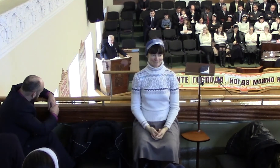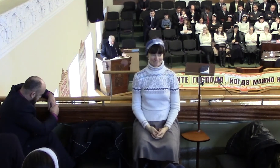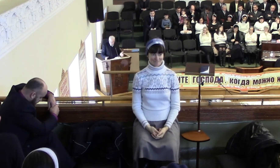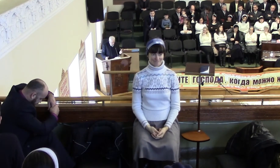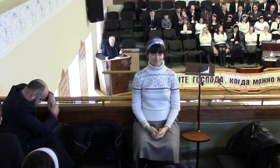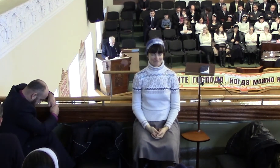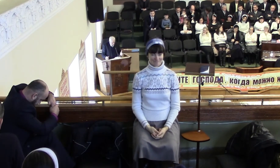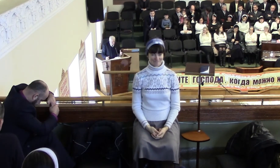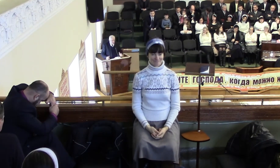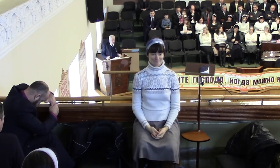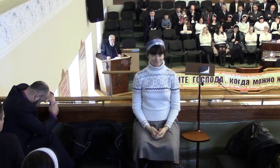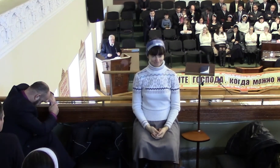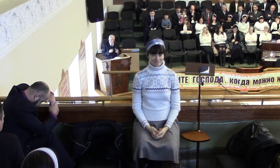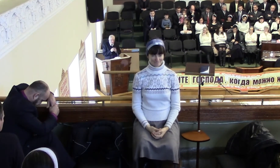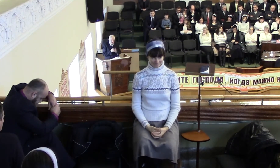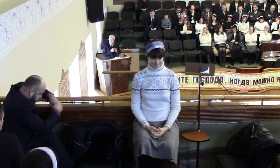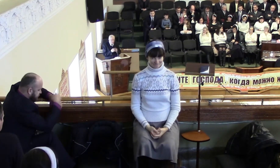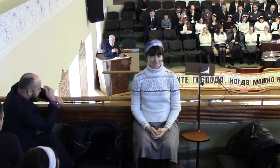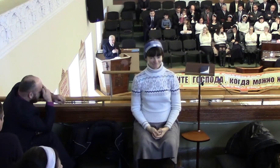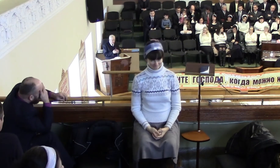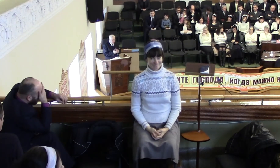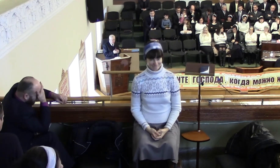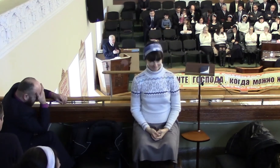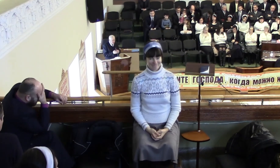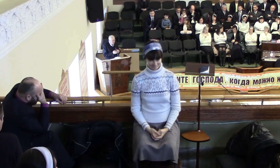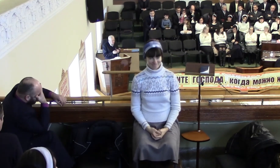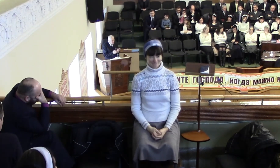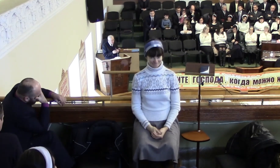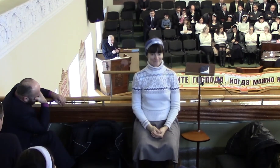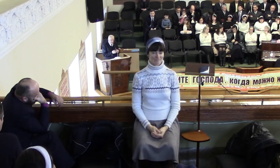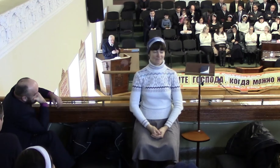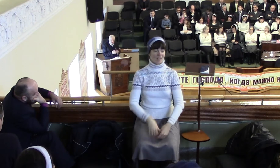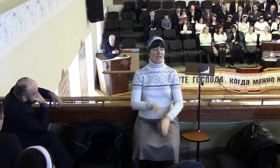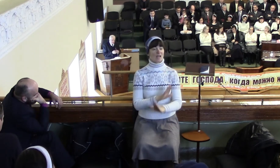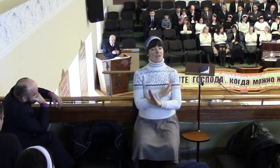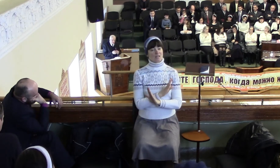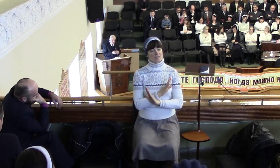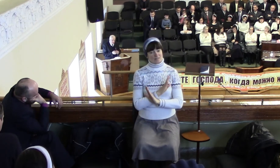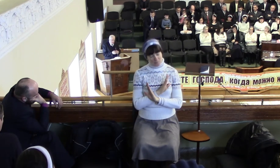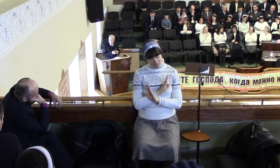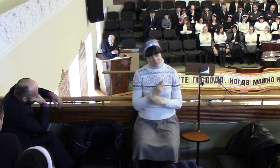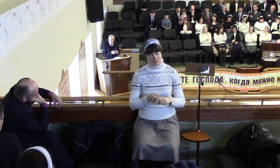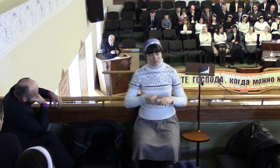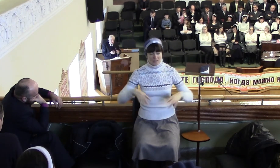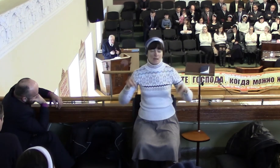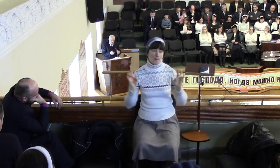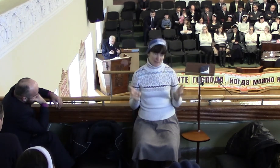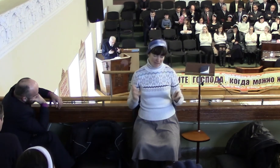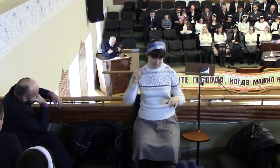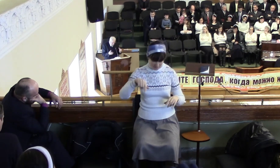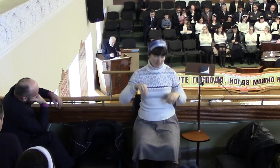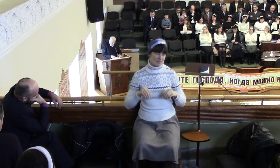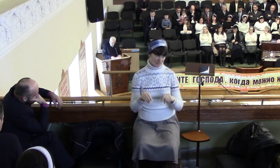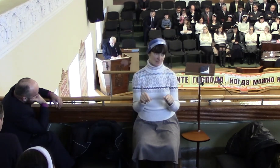Друзья, смерть, она всегда печальна. Смерть всегда трагична на земле. Смерть,